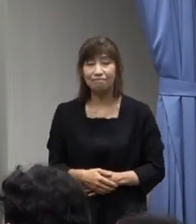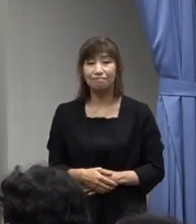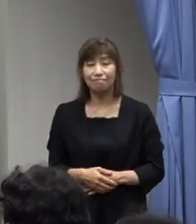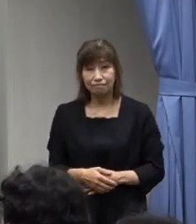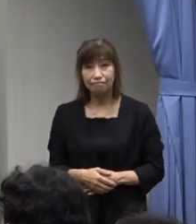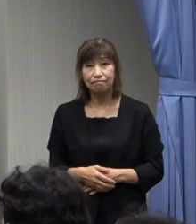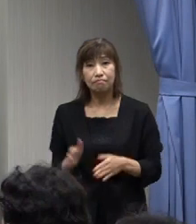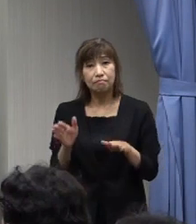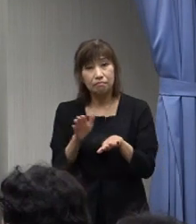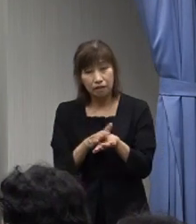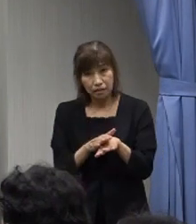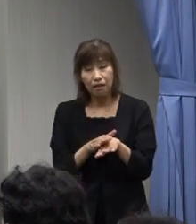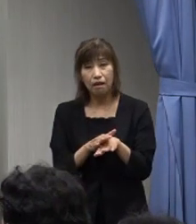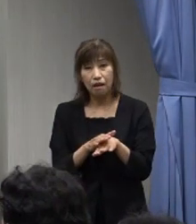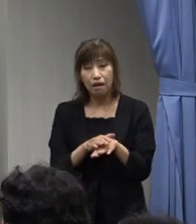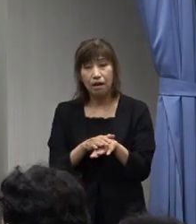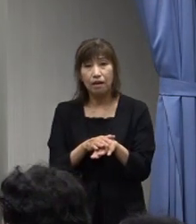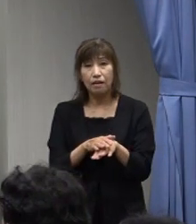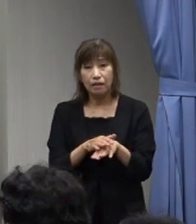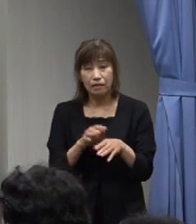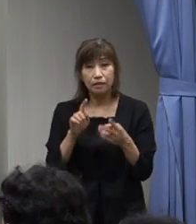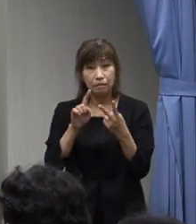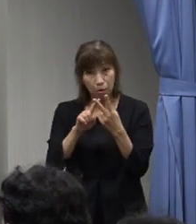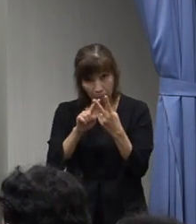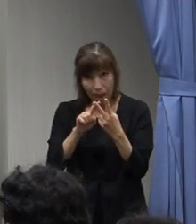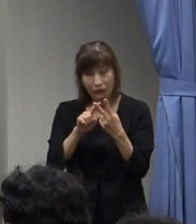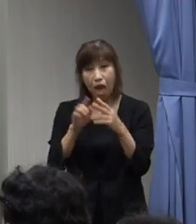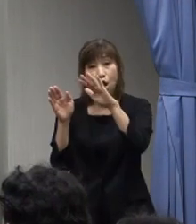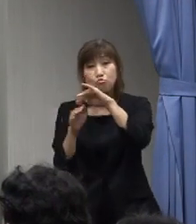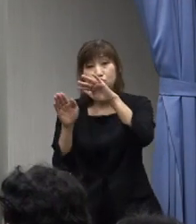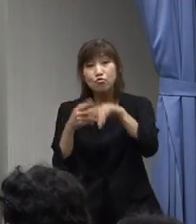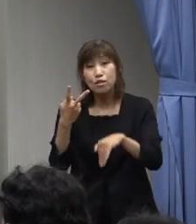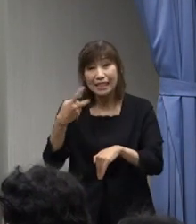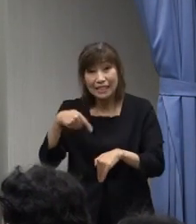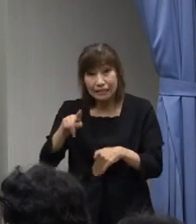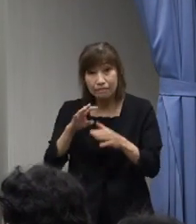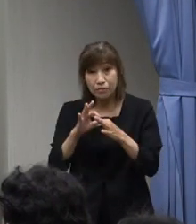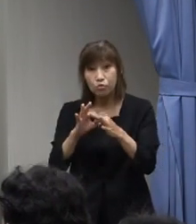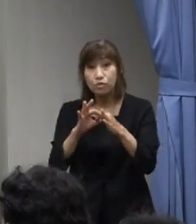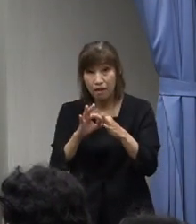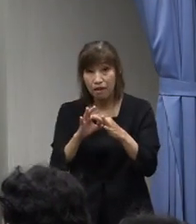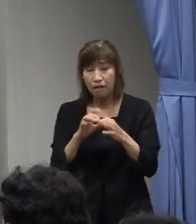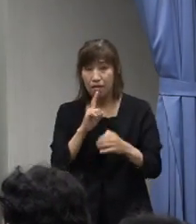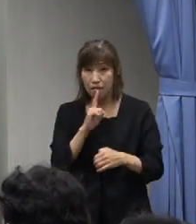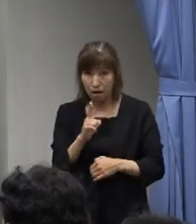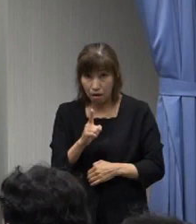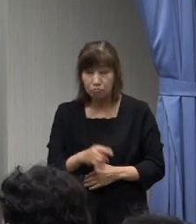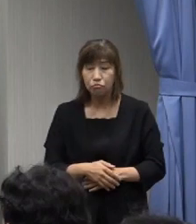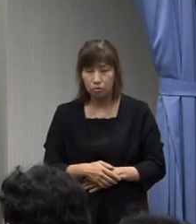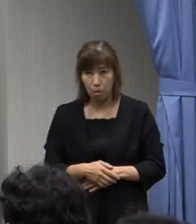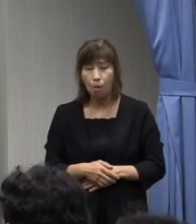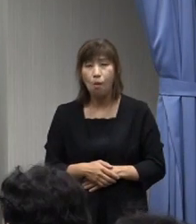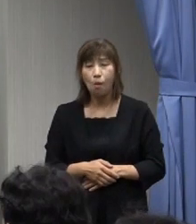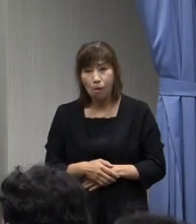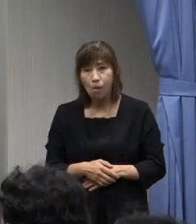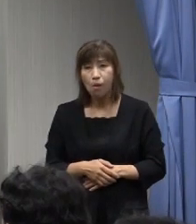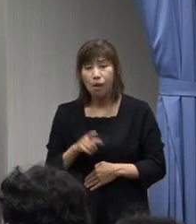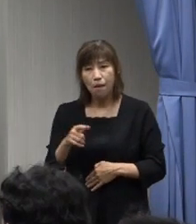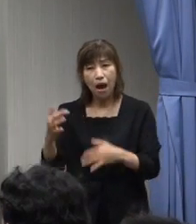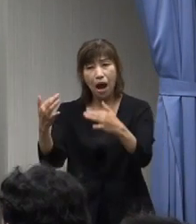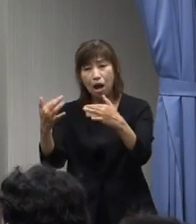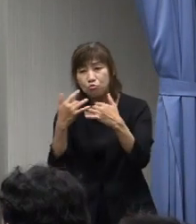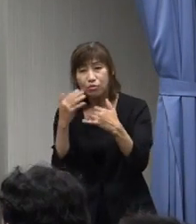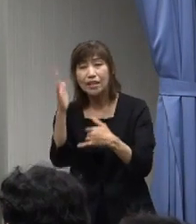合わせてマシンについてです。風疹ですね、風疹についてです。風疹は空気感染ではなく飛沫感